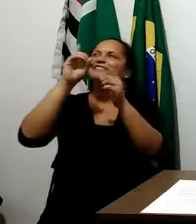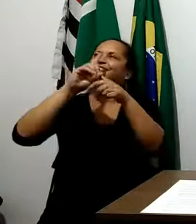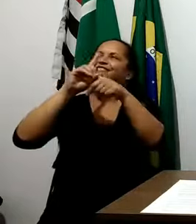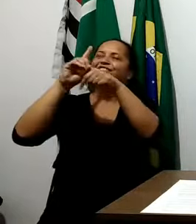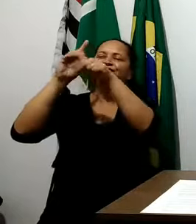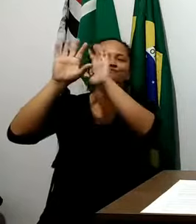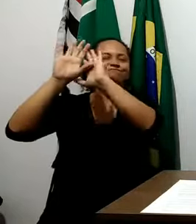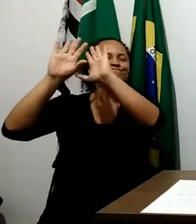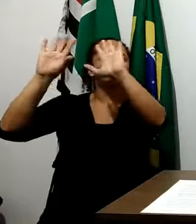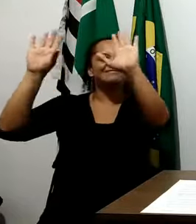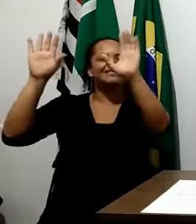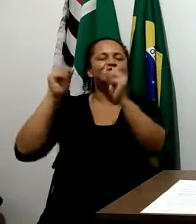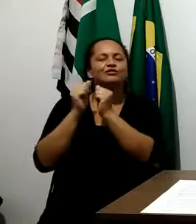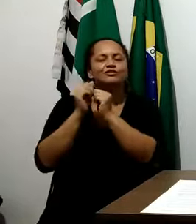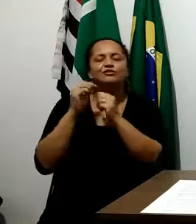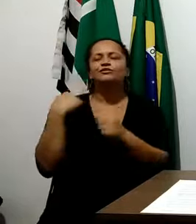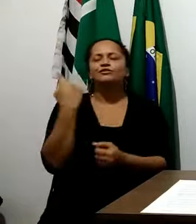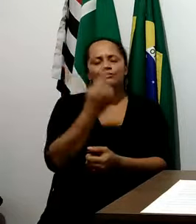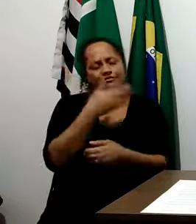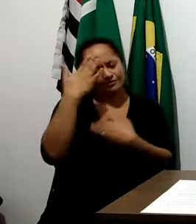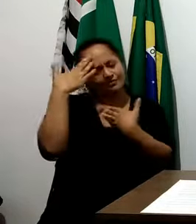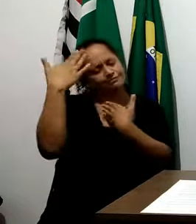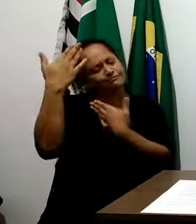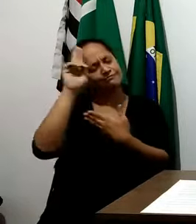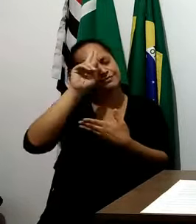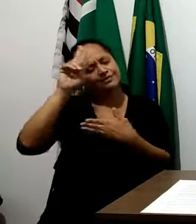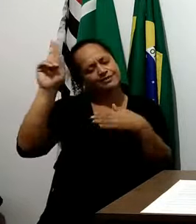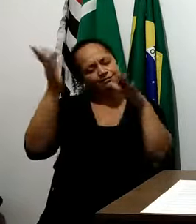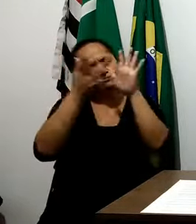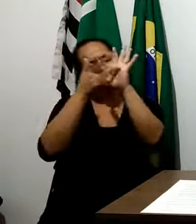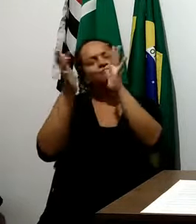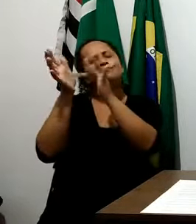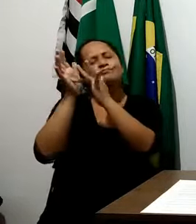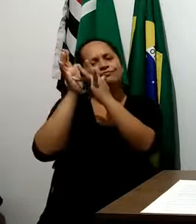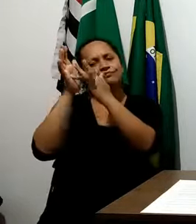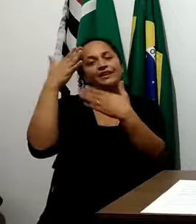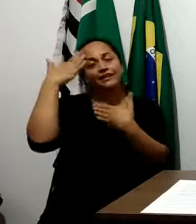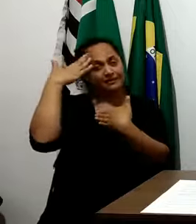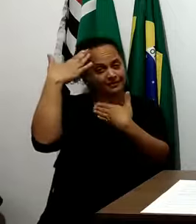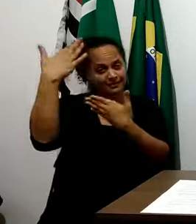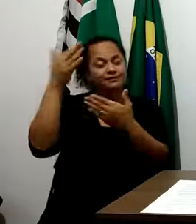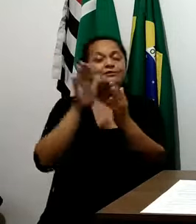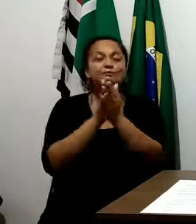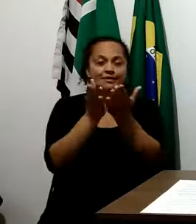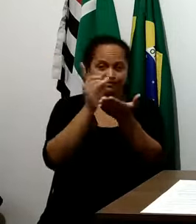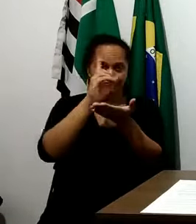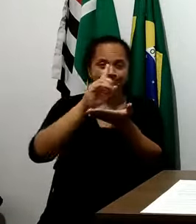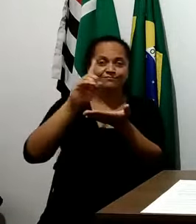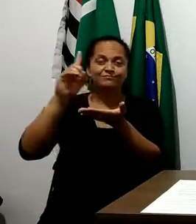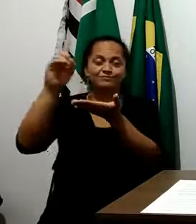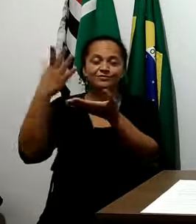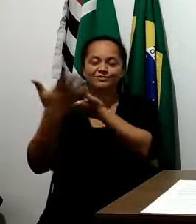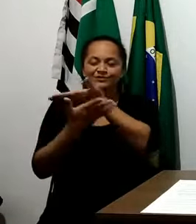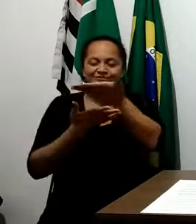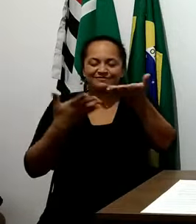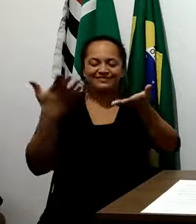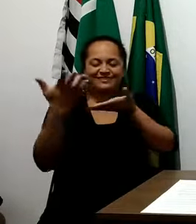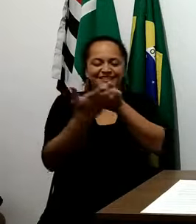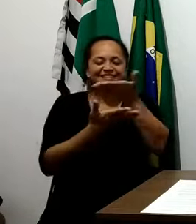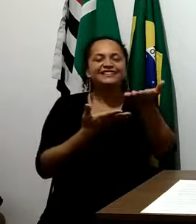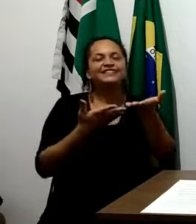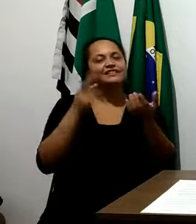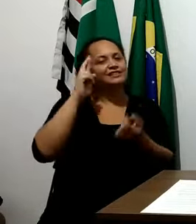nós te agradecemos, em nome de Jesus. Nós te agradecemos por esta palavra que será compartilhada, que o Senhor confirme